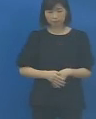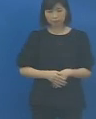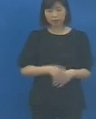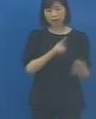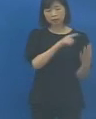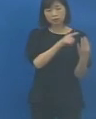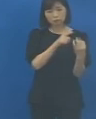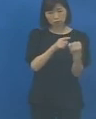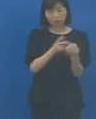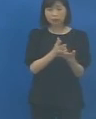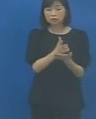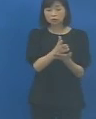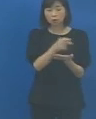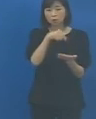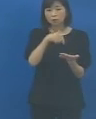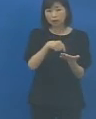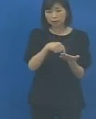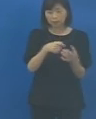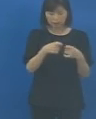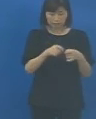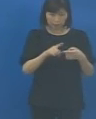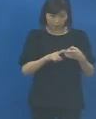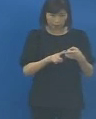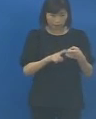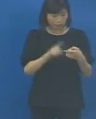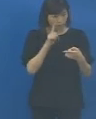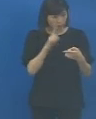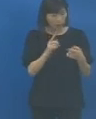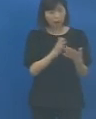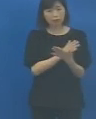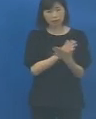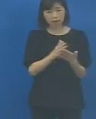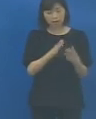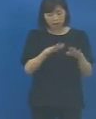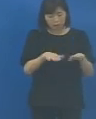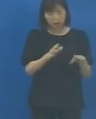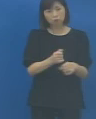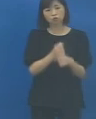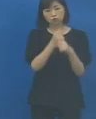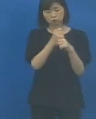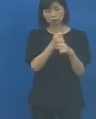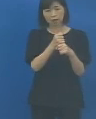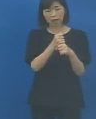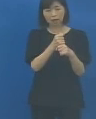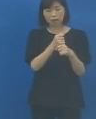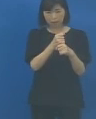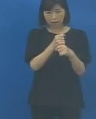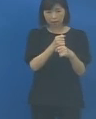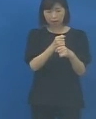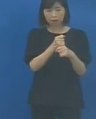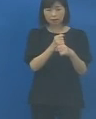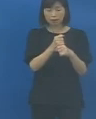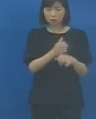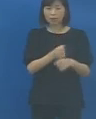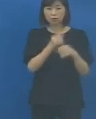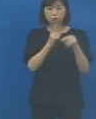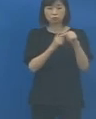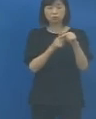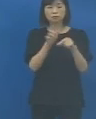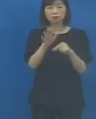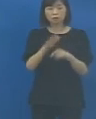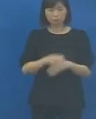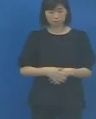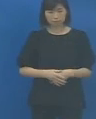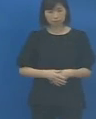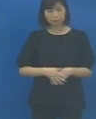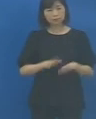で具体的に見ていきますので、今集計中でございます。ただ、まだギ